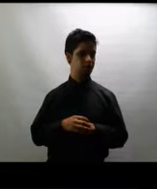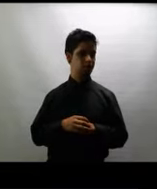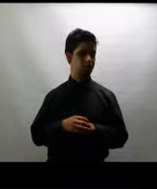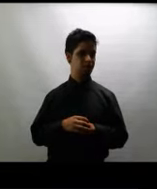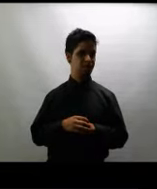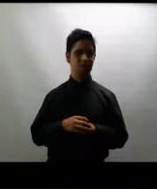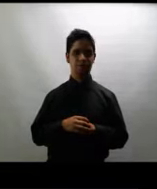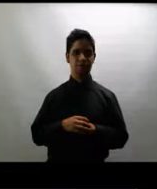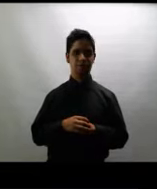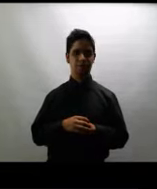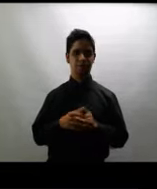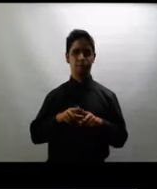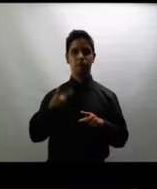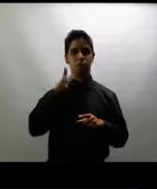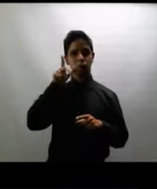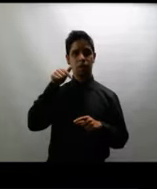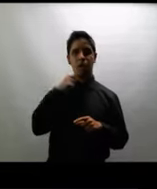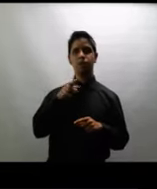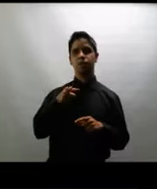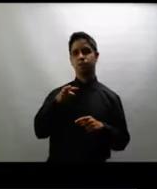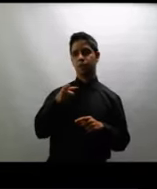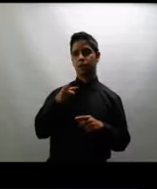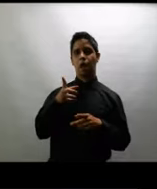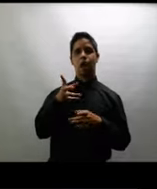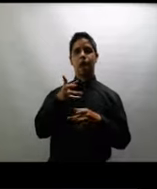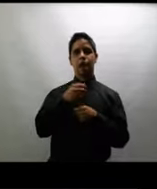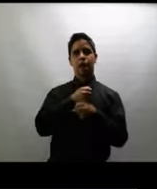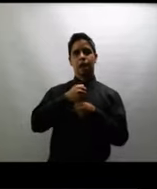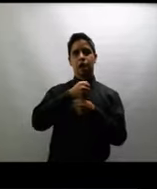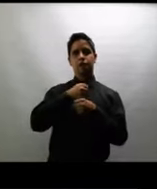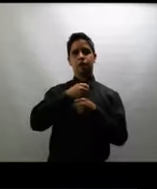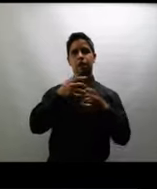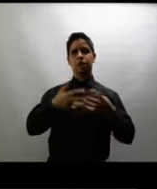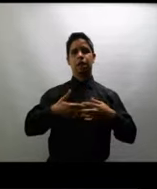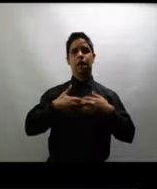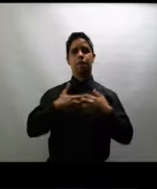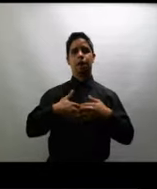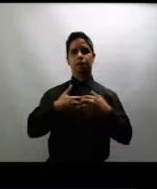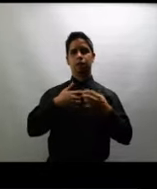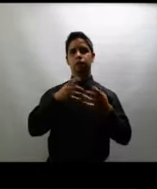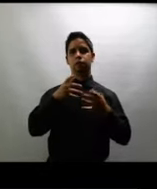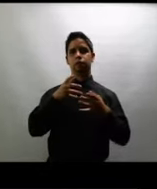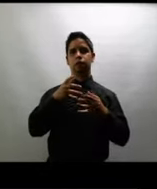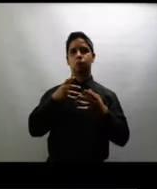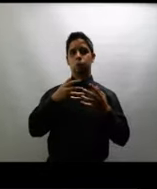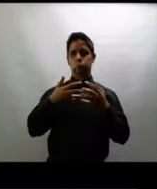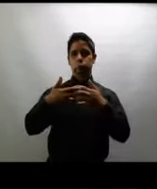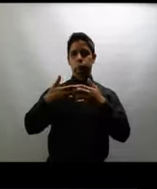expresa.